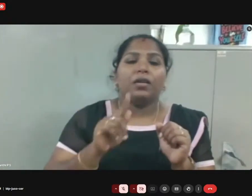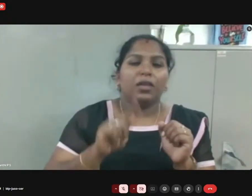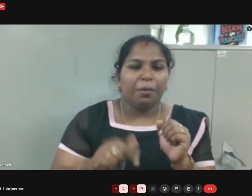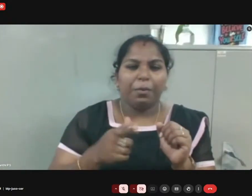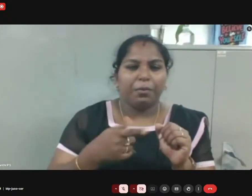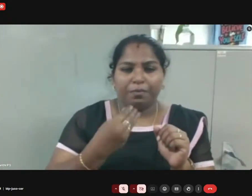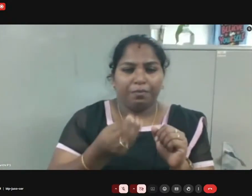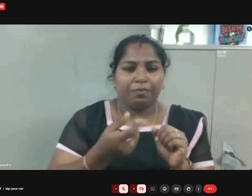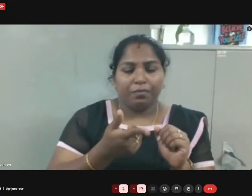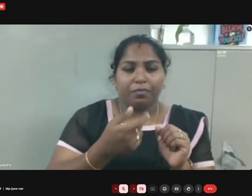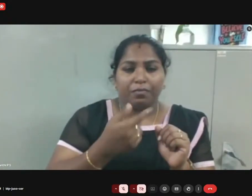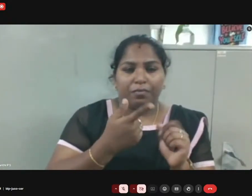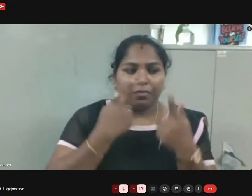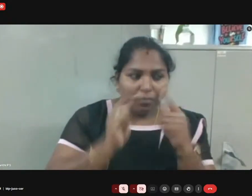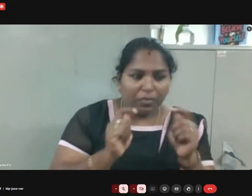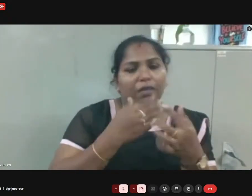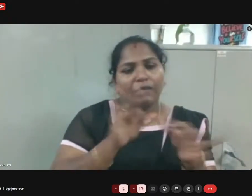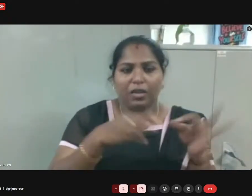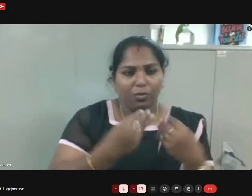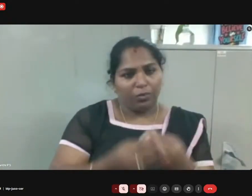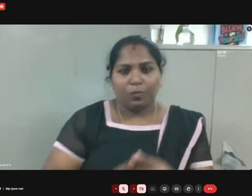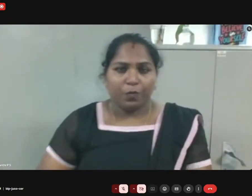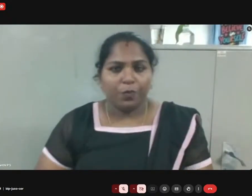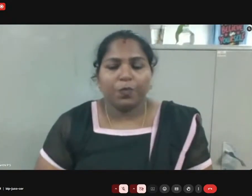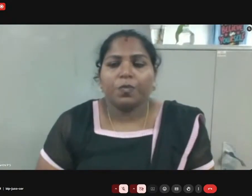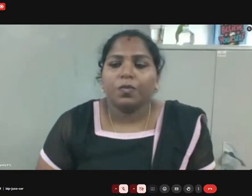ആ ട്രയൽ വഴിയായിട്ട് ഫ്രീ ആയിട്ടാണ് കൊടുക്കുന്നത്.